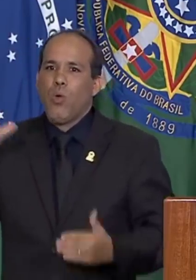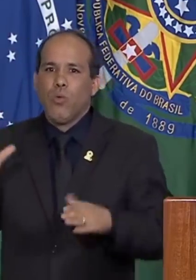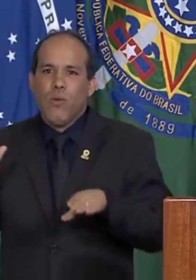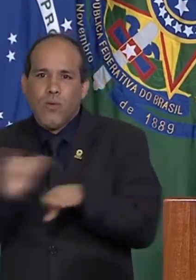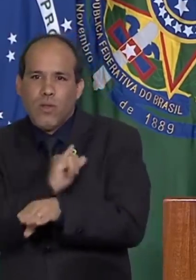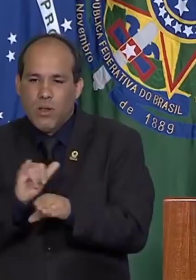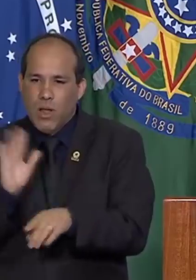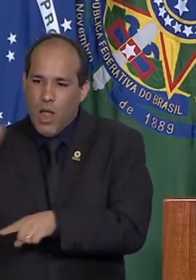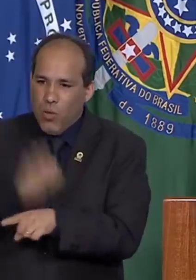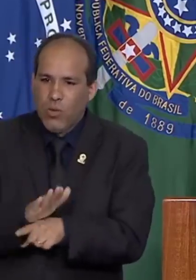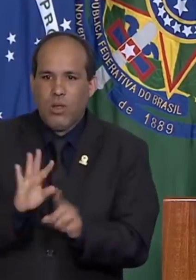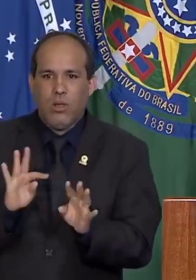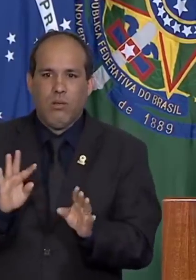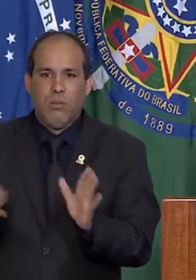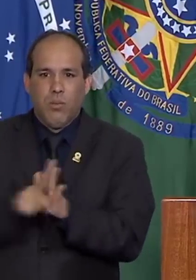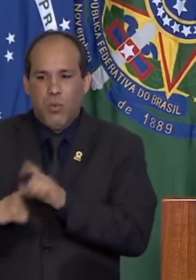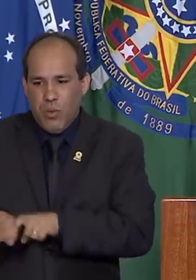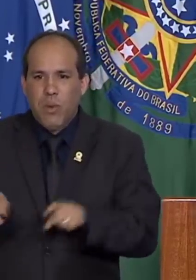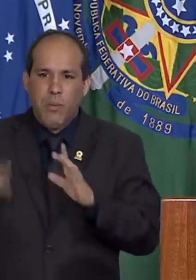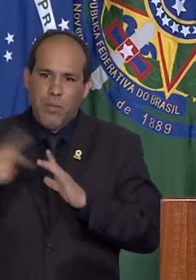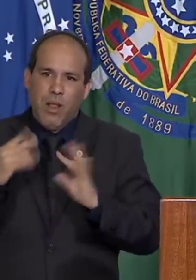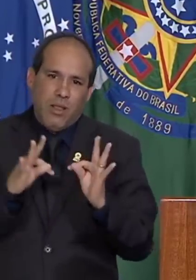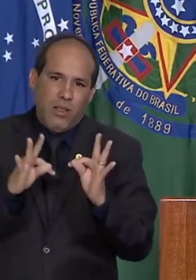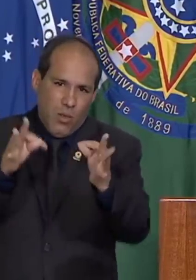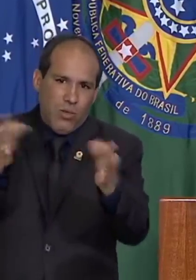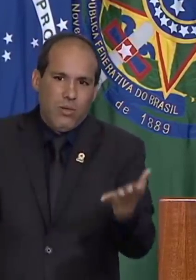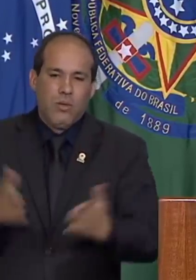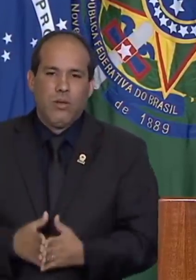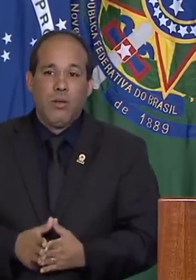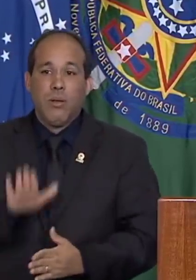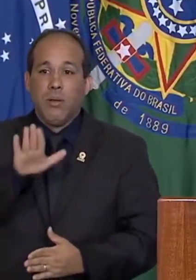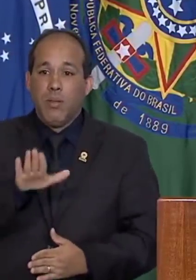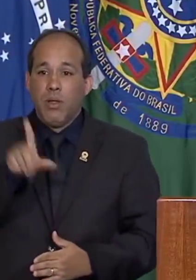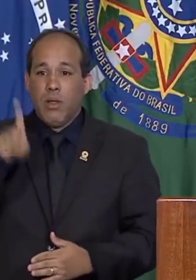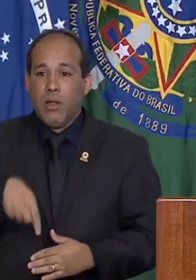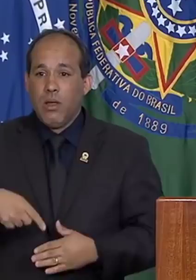ajudar na agricultura, tecnológicos. Mas não deixa de ser